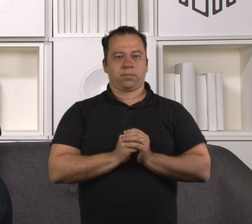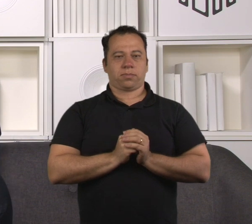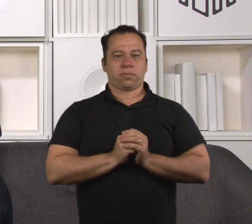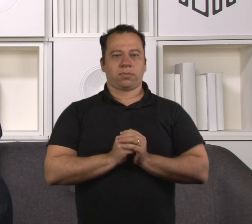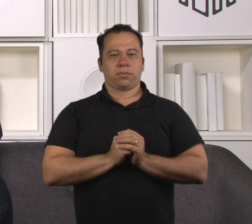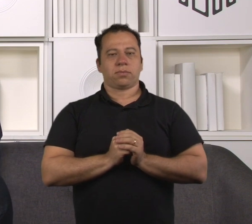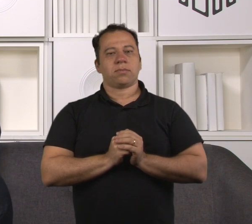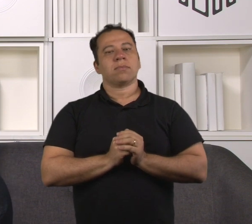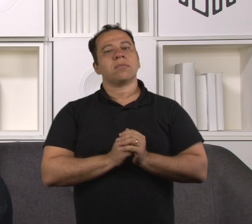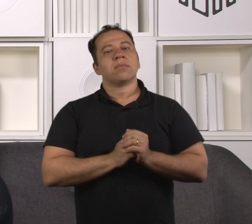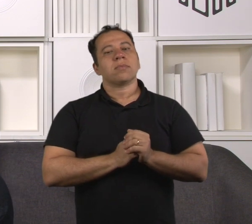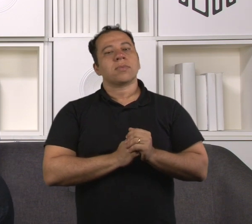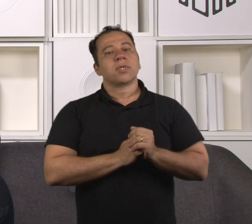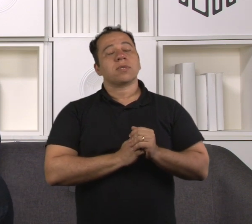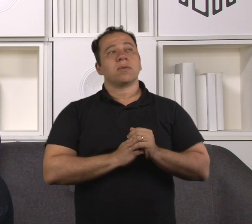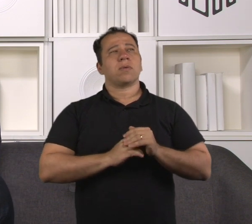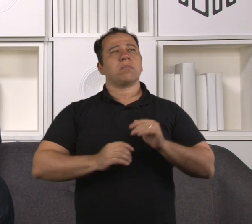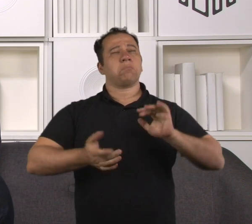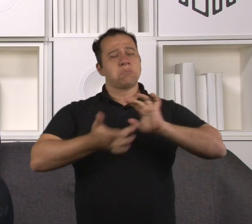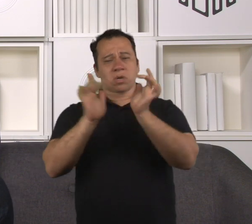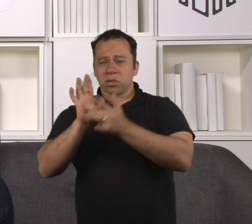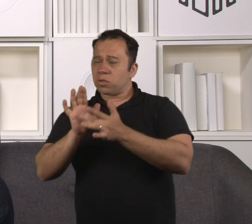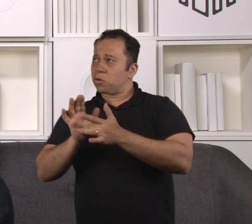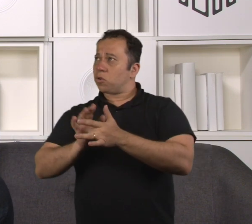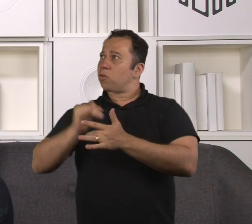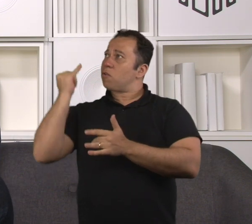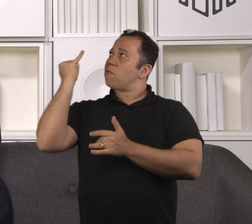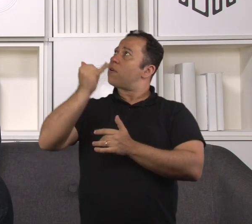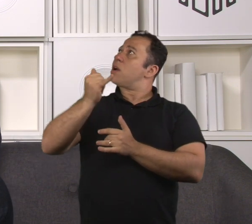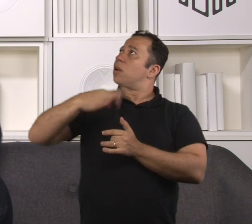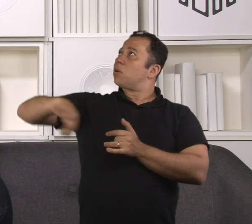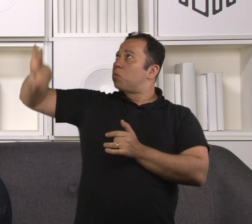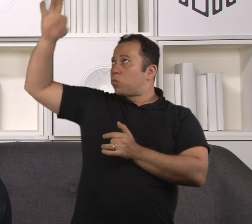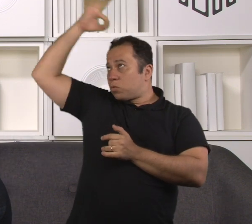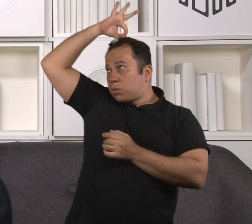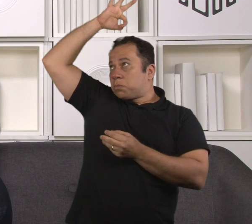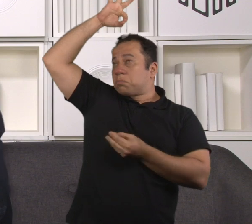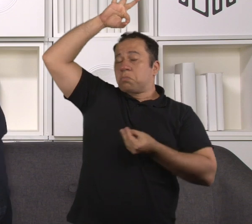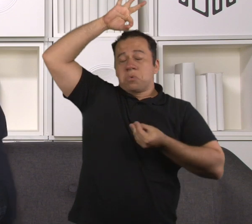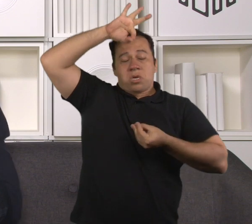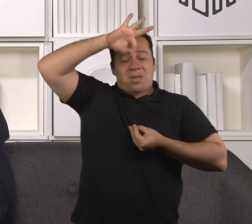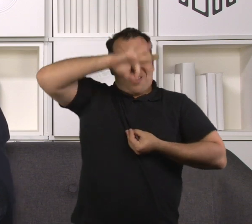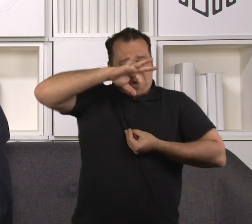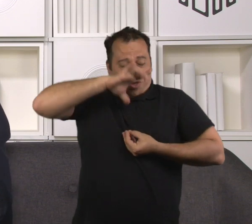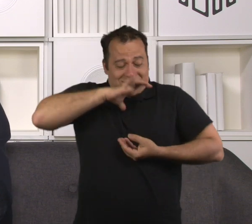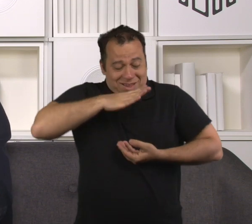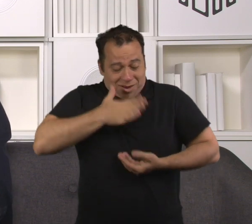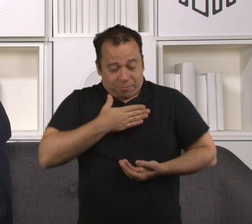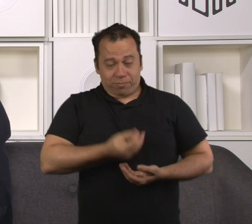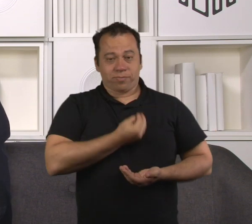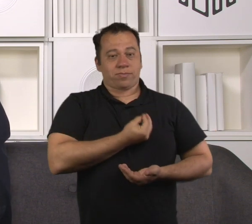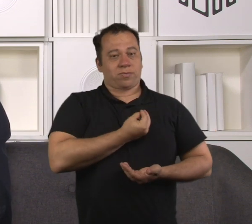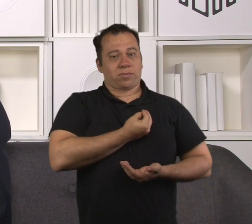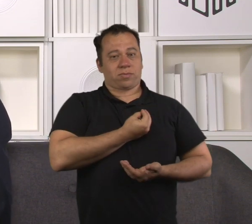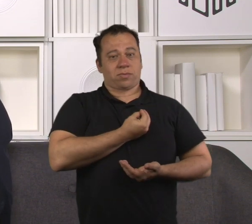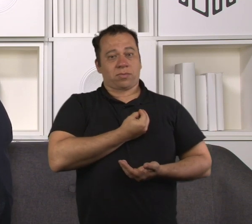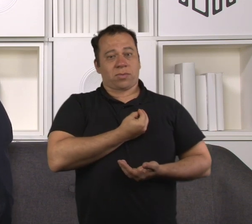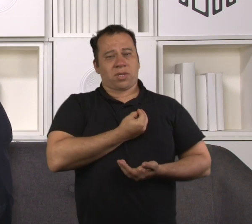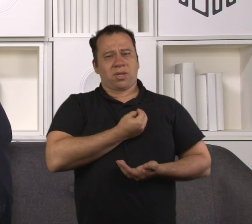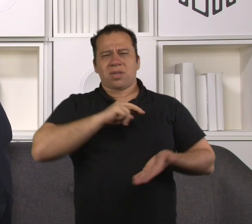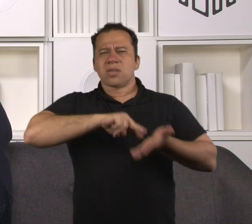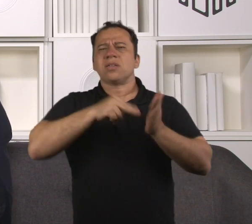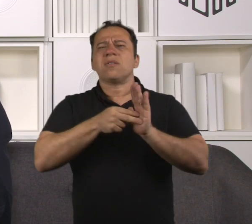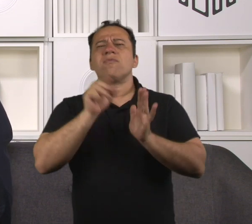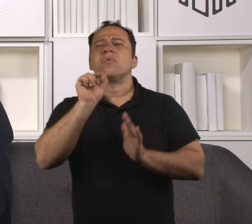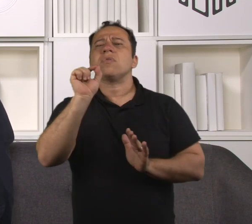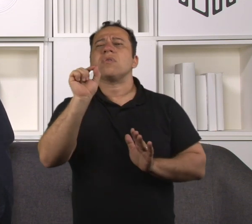sobre mim. O que Jesus está dizendo em Lucas capítulo 4 é, eu não faço as coisas que eu faço na minha própria